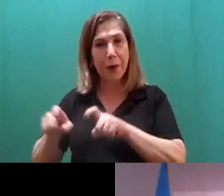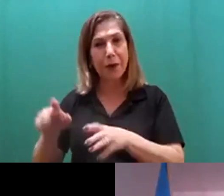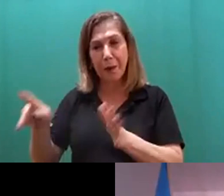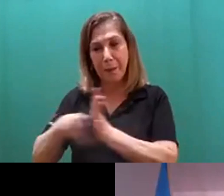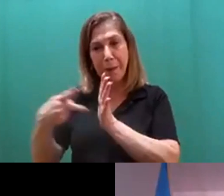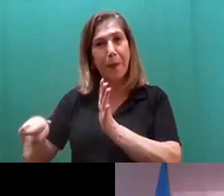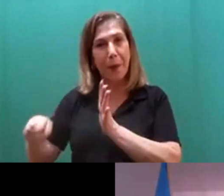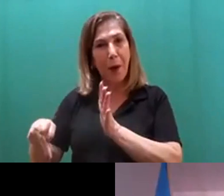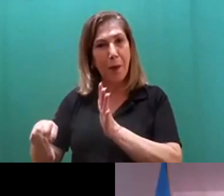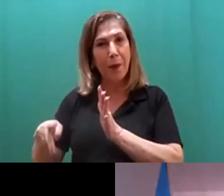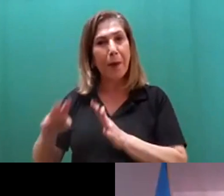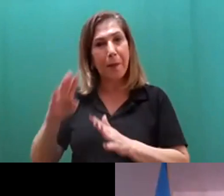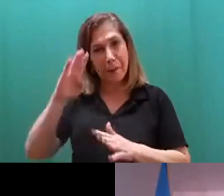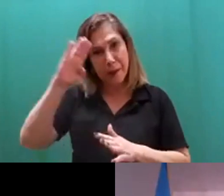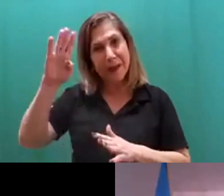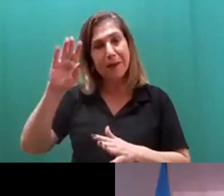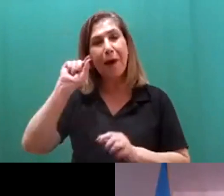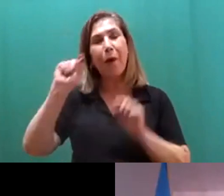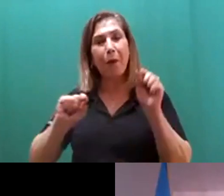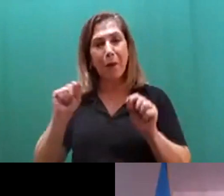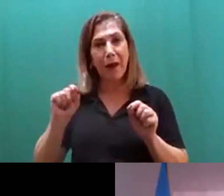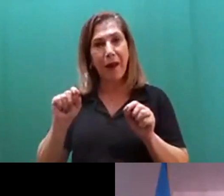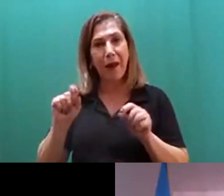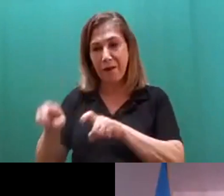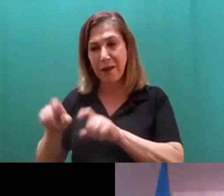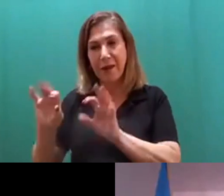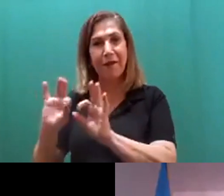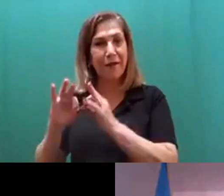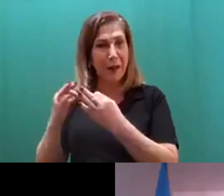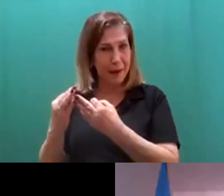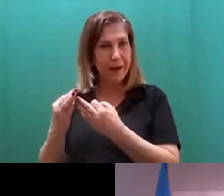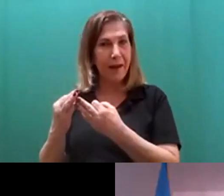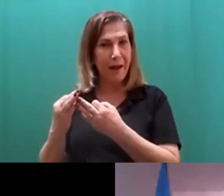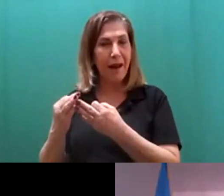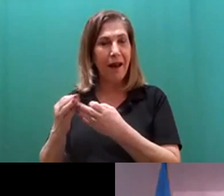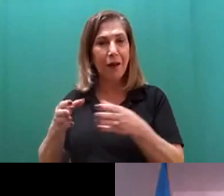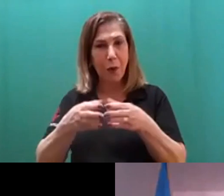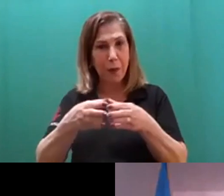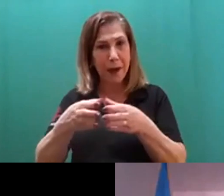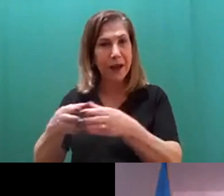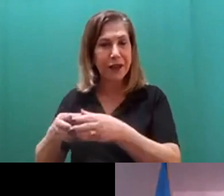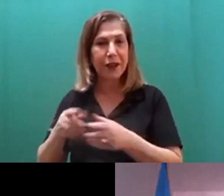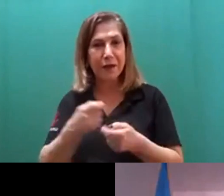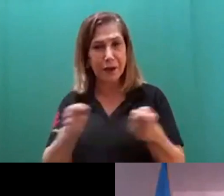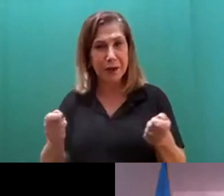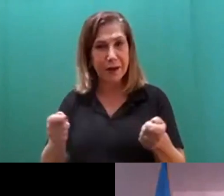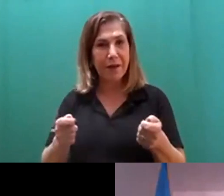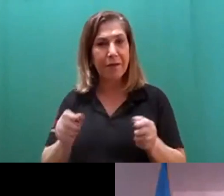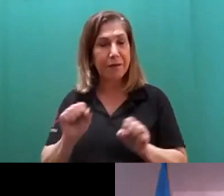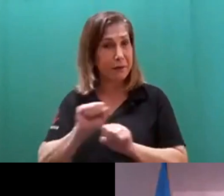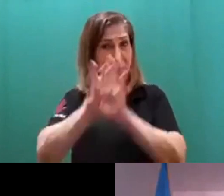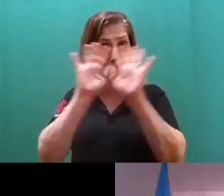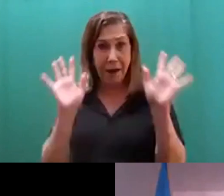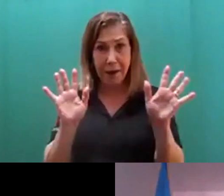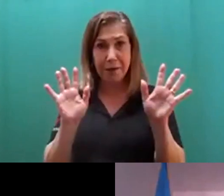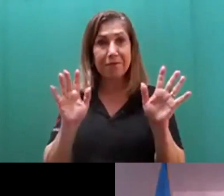e priorizando também a agricultura familiar e as cooperativas, e que fique muito claro que a